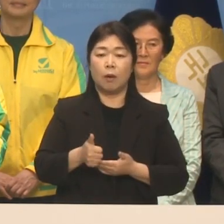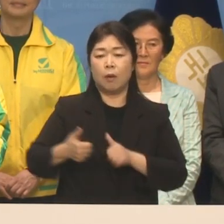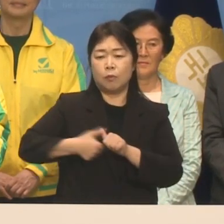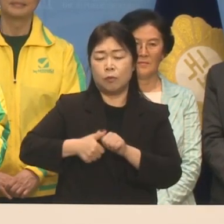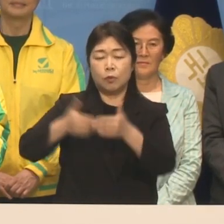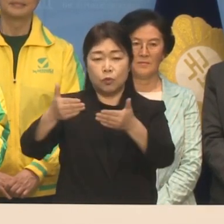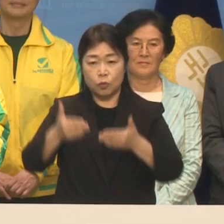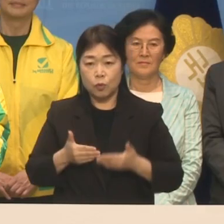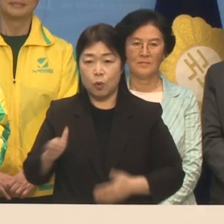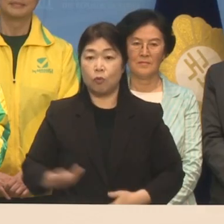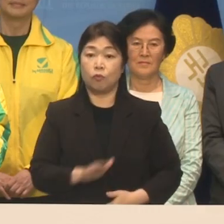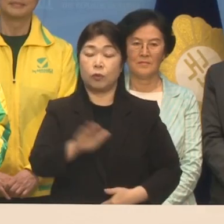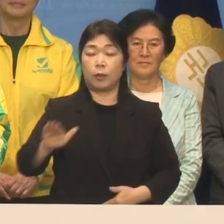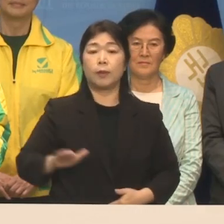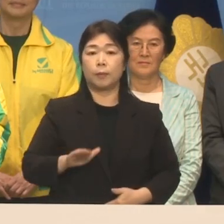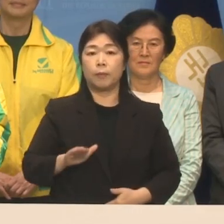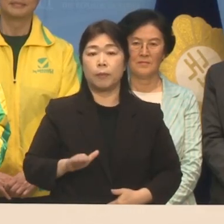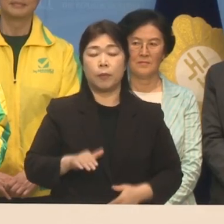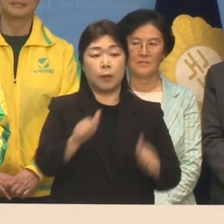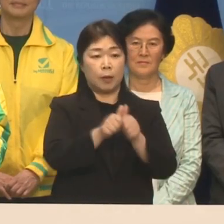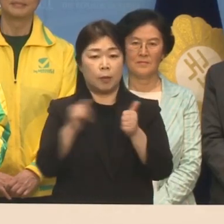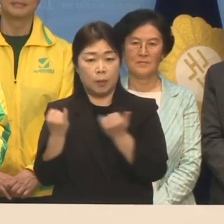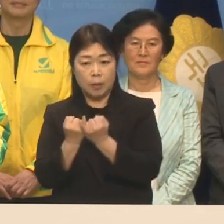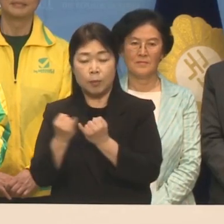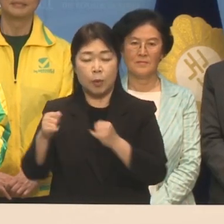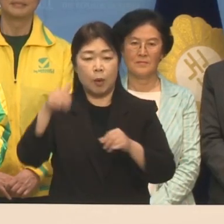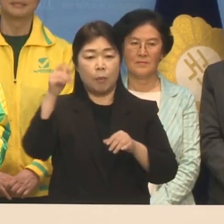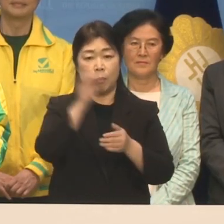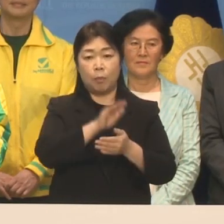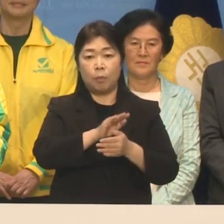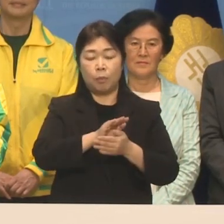통해서 저희의 성평등 정치를